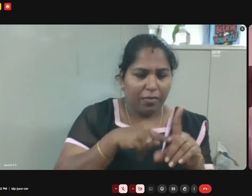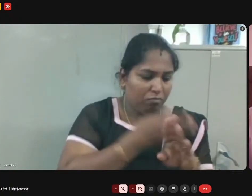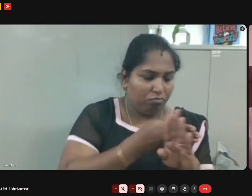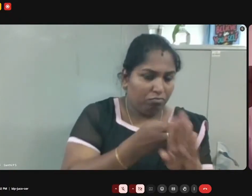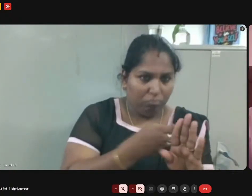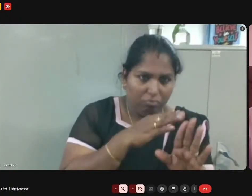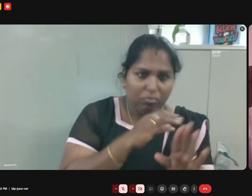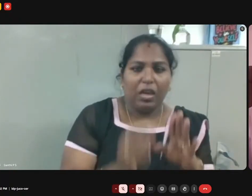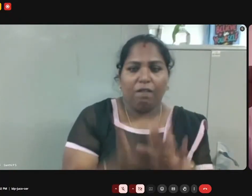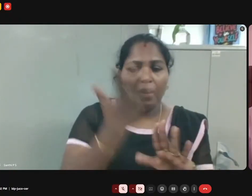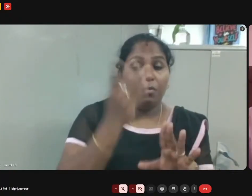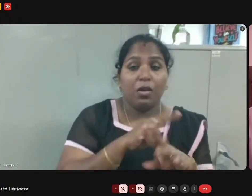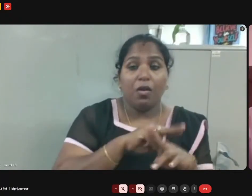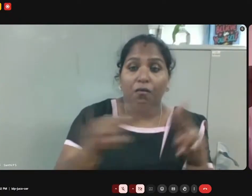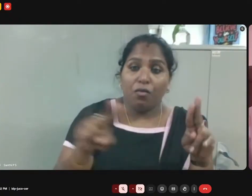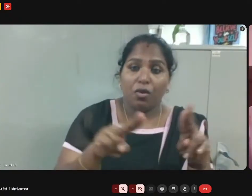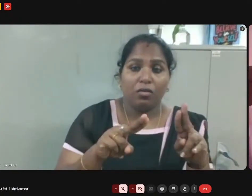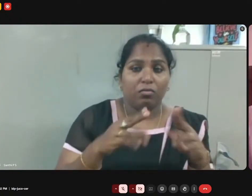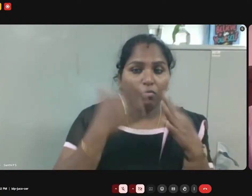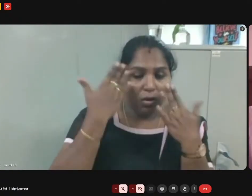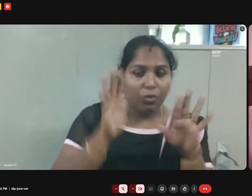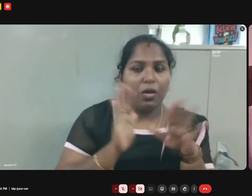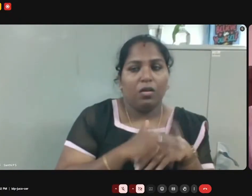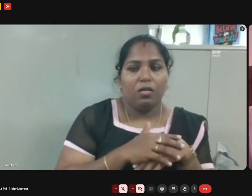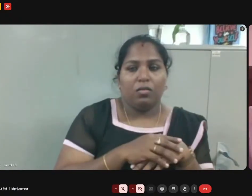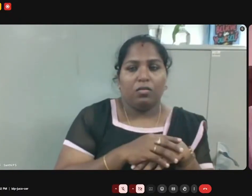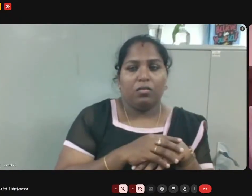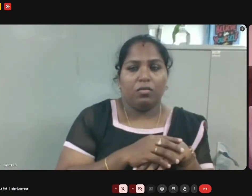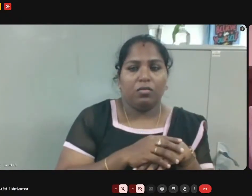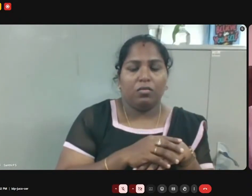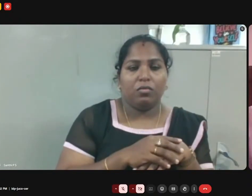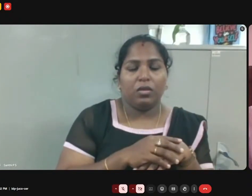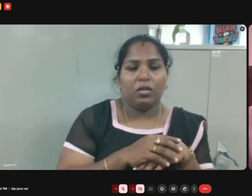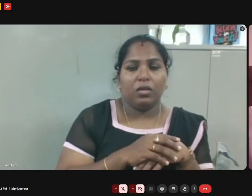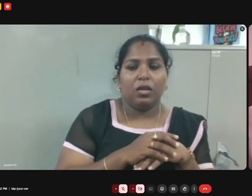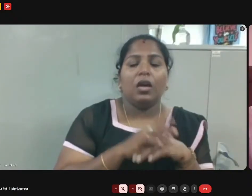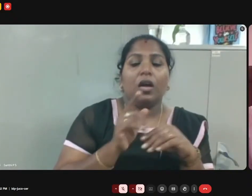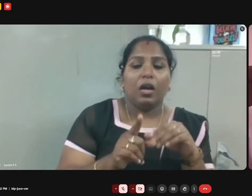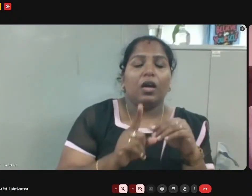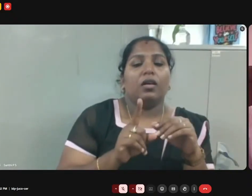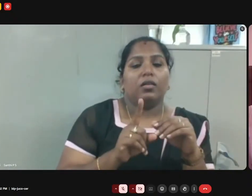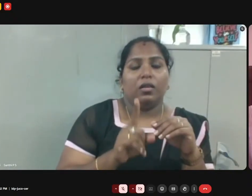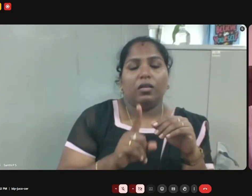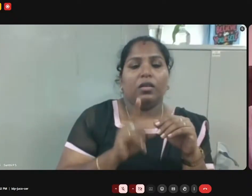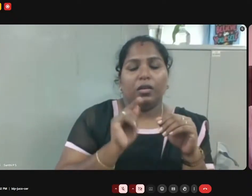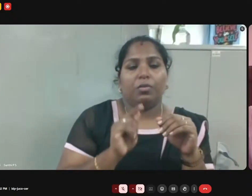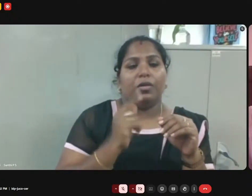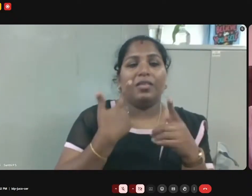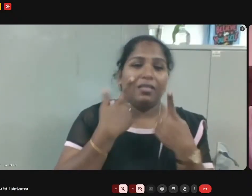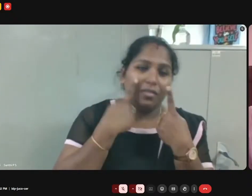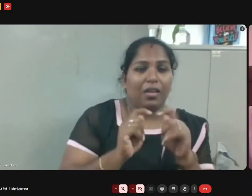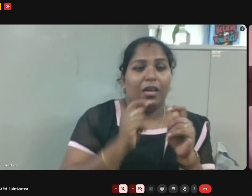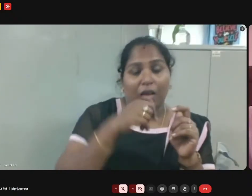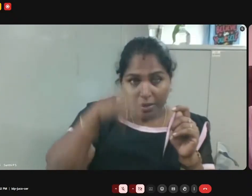അപ്പൊ അതിന്റെ ഇഫക്റ്റ് ഒന്നും 100% നമുക്ക് അറിയത്തില്ല. അപ്പൊ അതുകൊണ്ട് ഒരു ട്രയൽ പോലെയാണ് ഇപ്പോഴും നമ്മുടെ ഇന്ത്യയിൽ ഇത് കൊടുക്കുന്നത്. ഇന്ത്യയിൽ അപ്പൊ